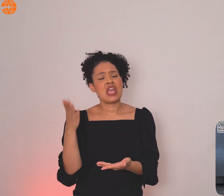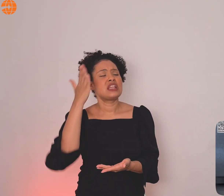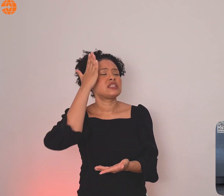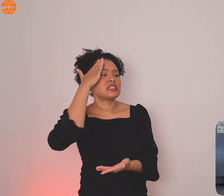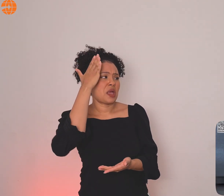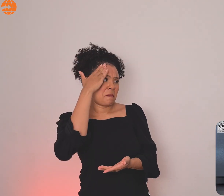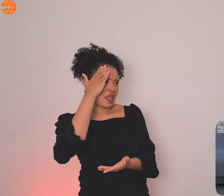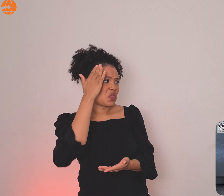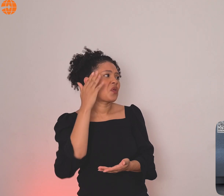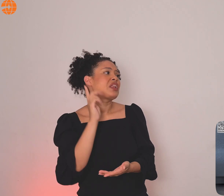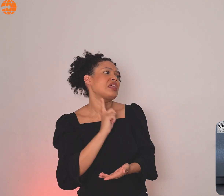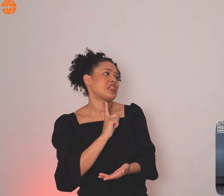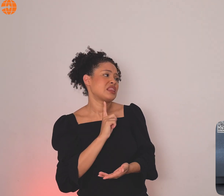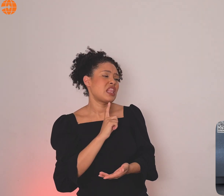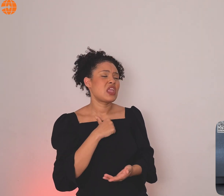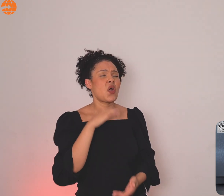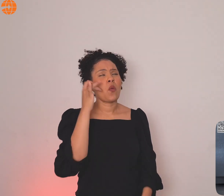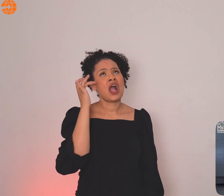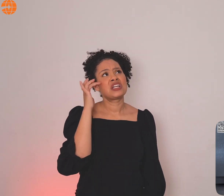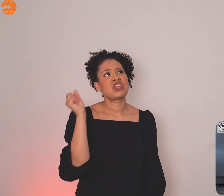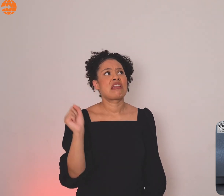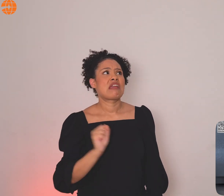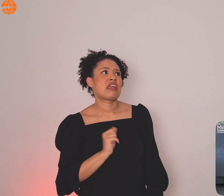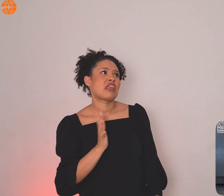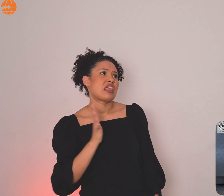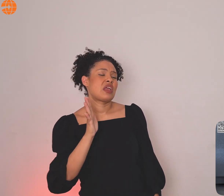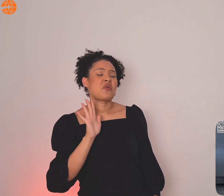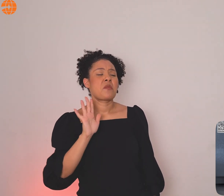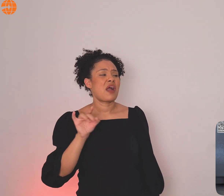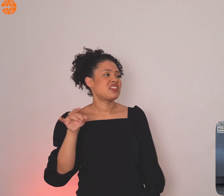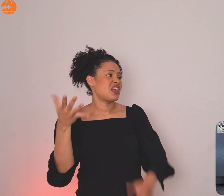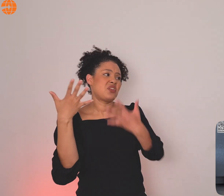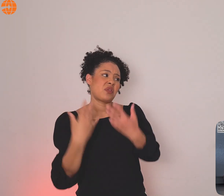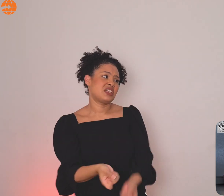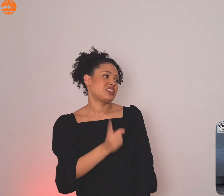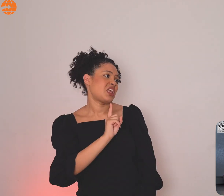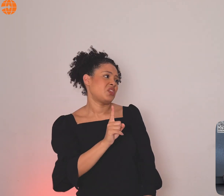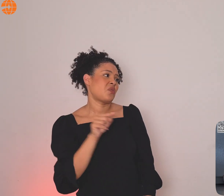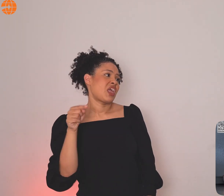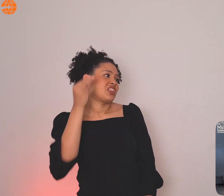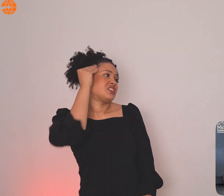área. Eu pensei que eu ia ficar rico. Mas ele deu para trás.